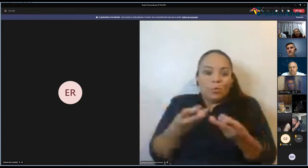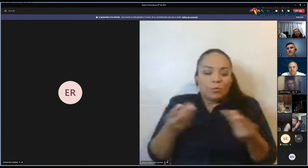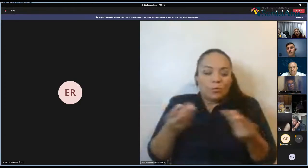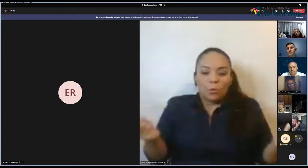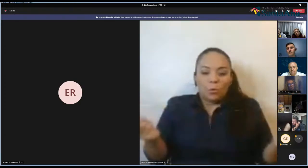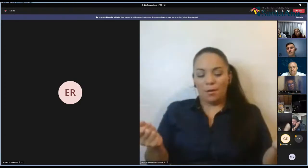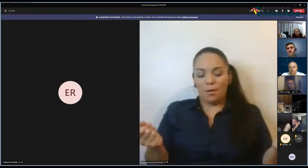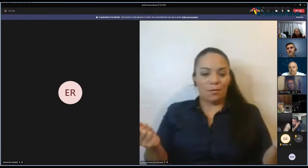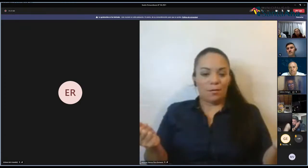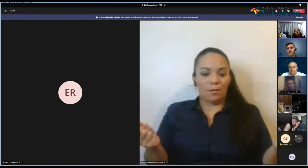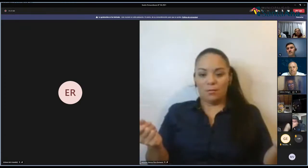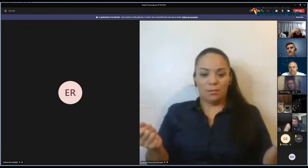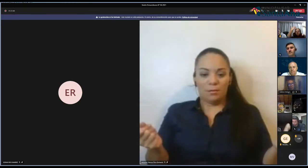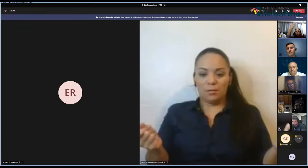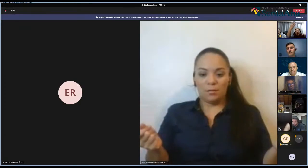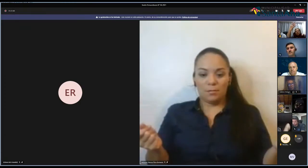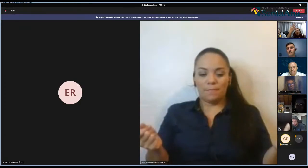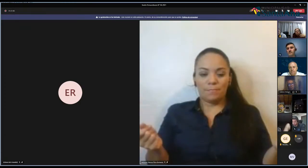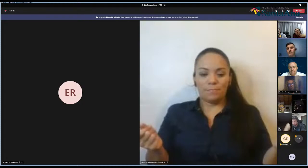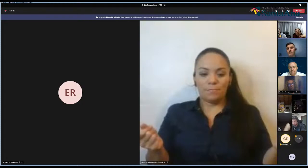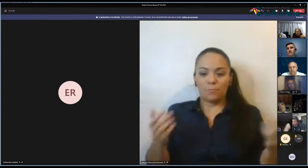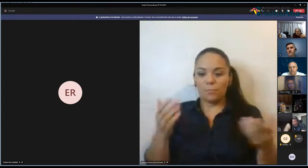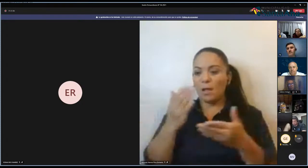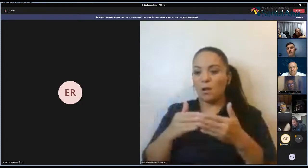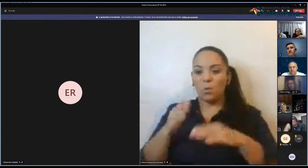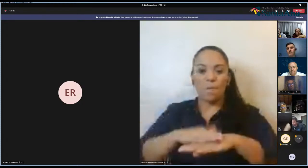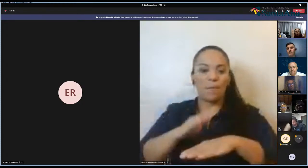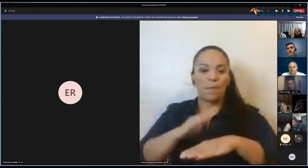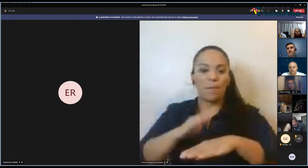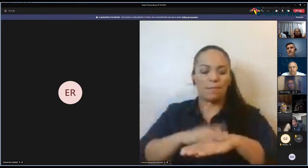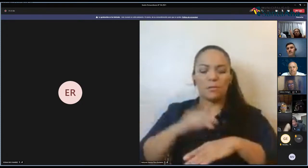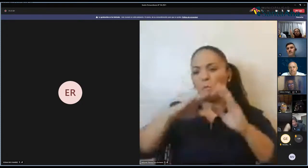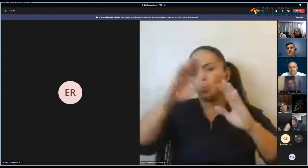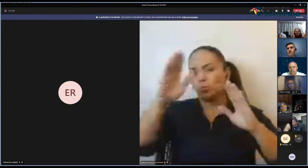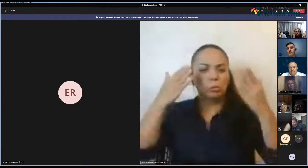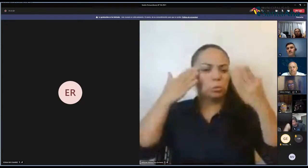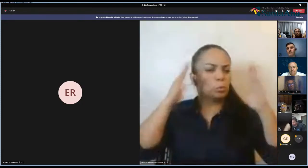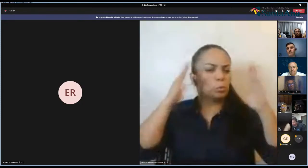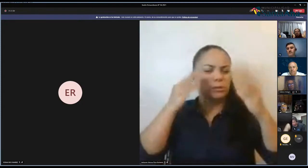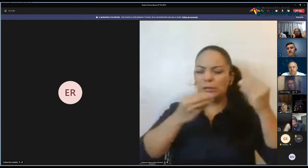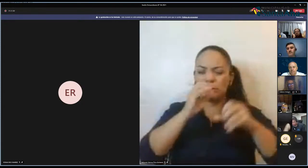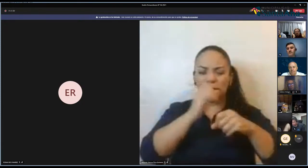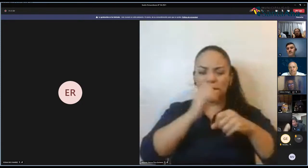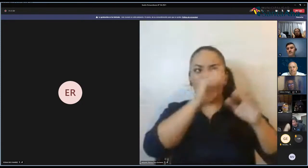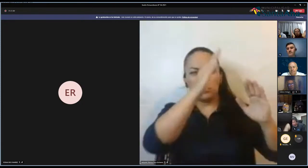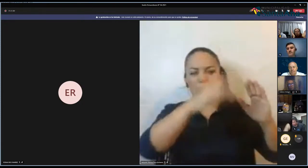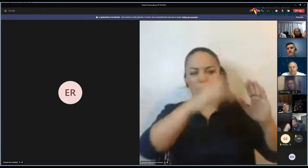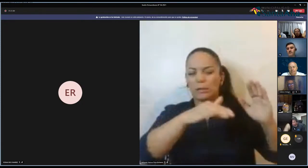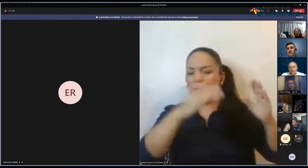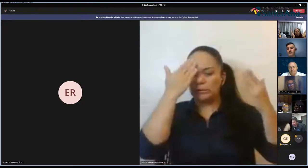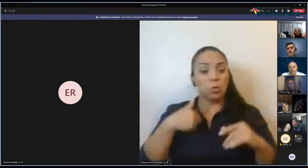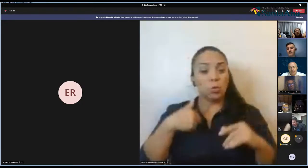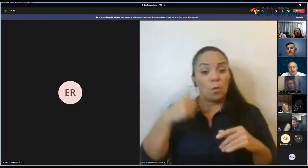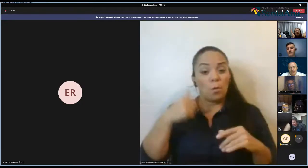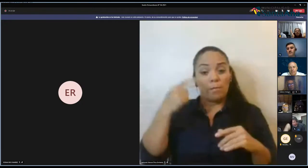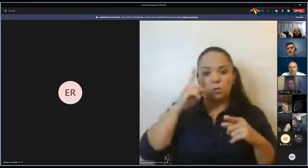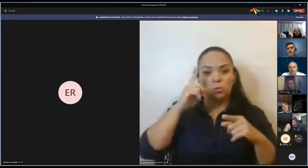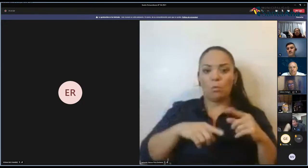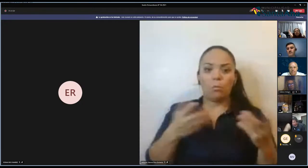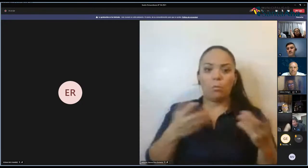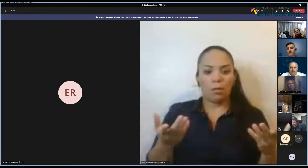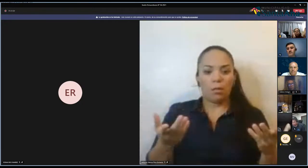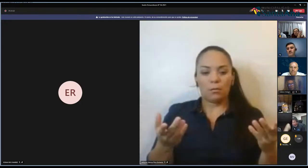algo o un permiso que dieron en la montaña o no sé qué fue lo que hicieron en la montaña porque yo pienso que no pueden tragar una quebrada